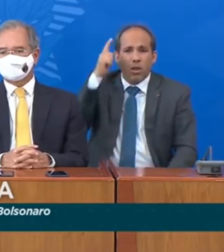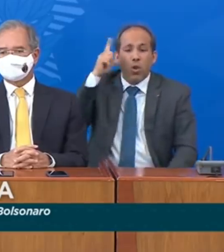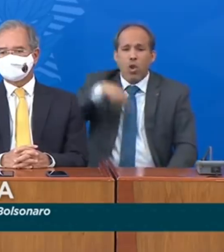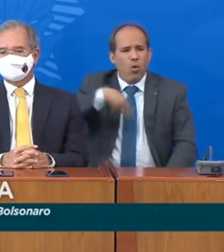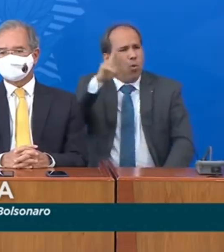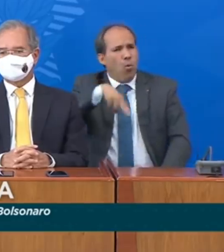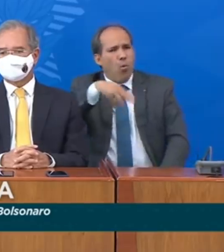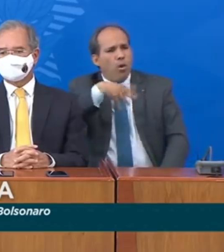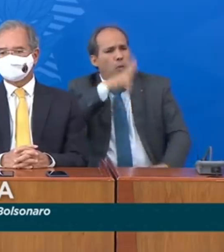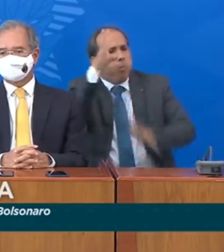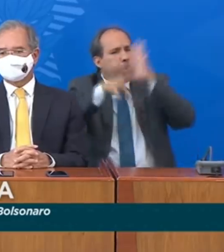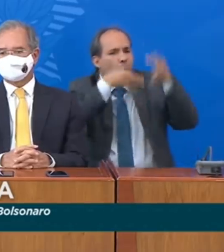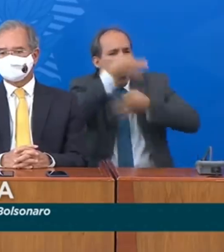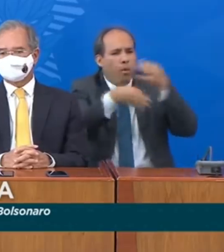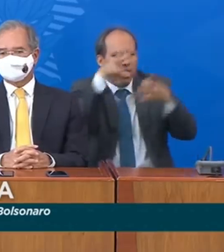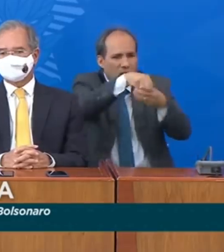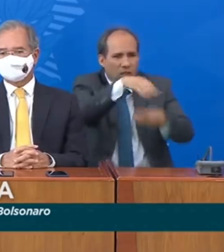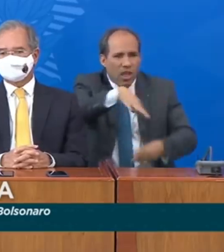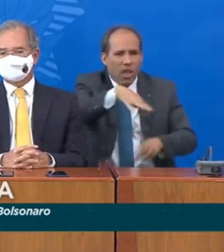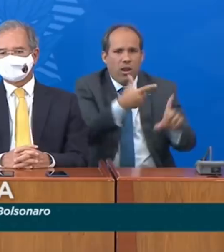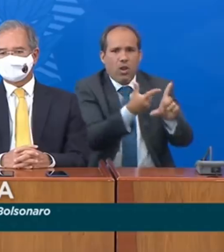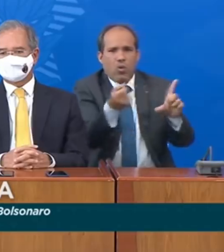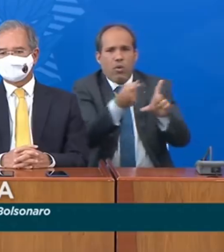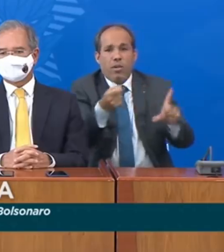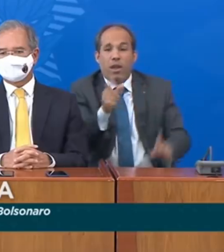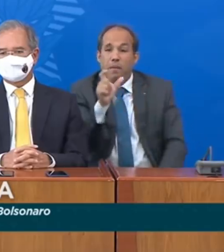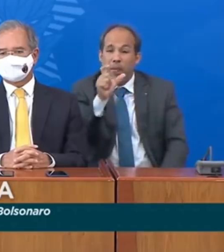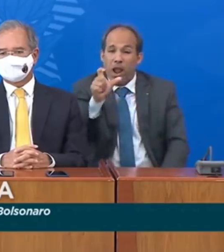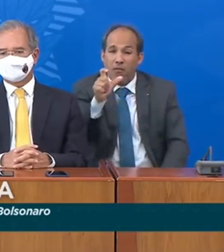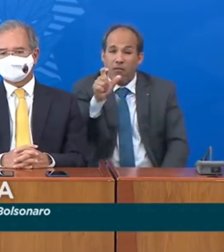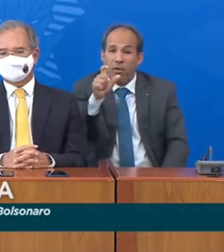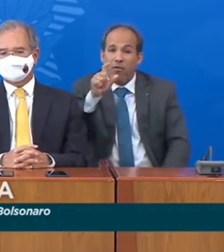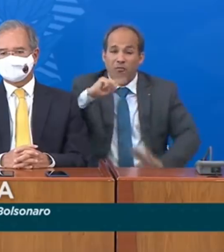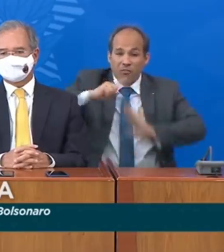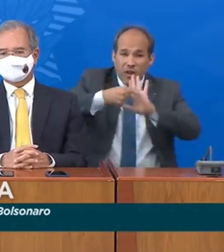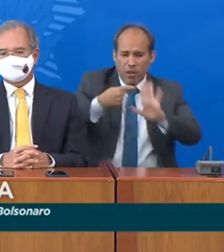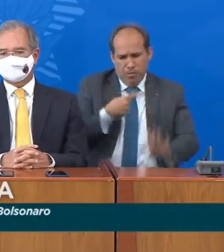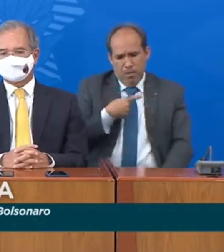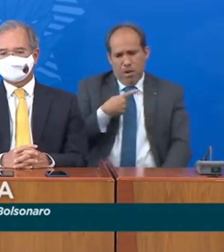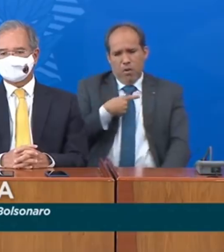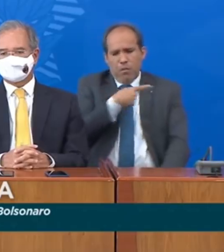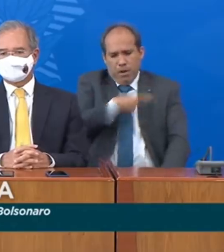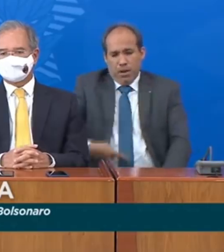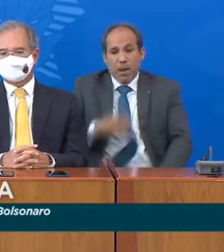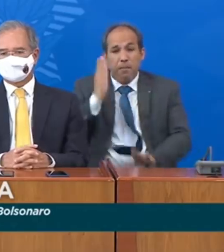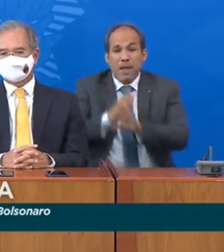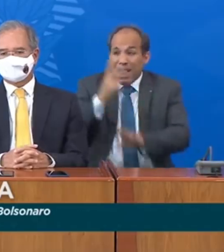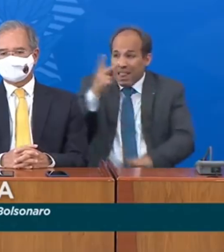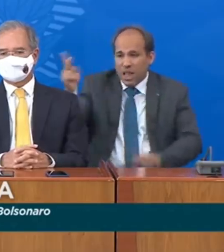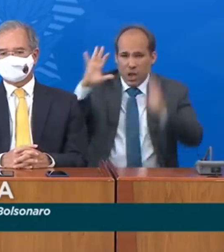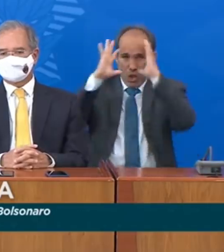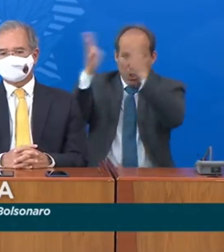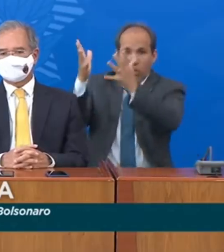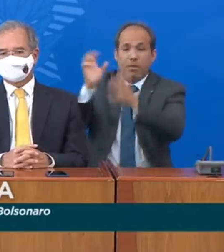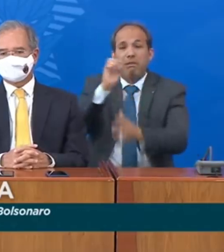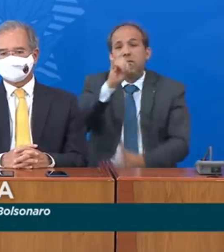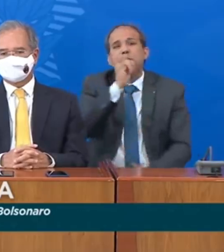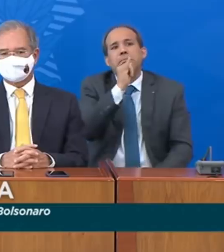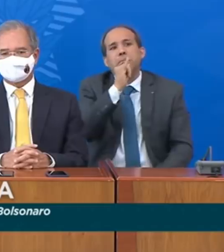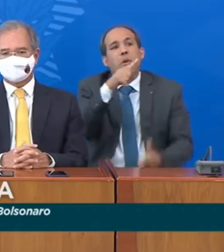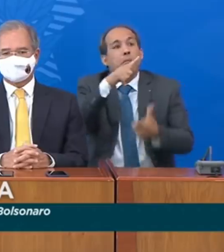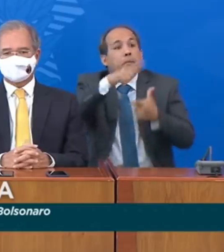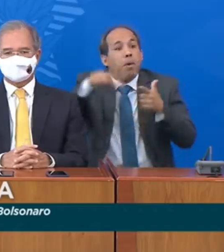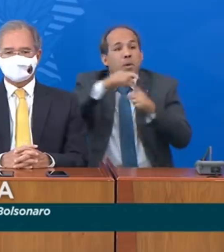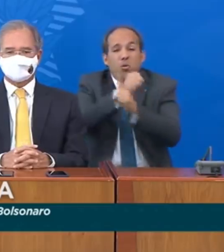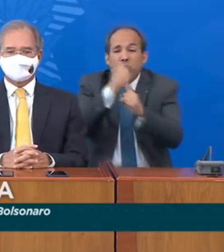palpite na economia. A palavra final, eu sou o presidente, mas é dele. A não ser que apareça uma questão